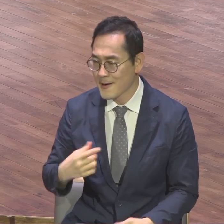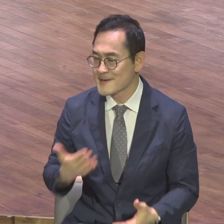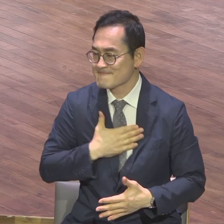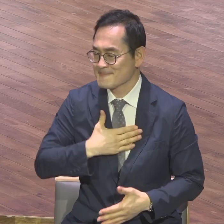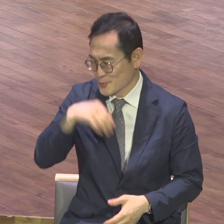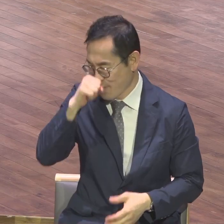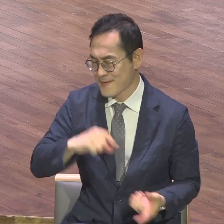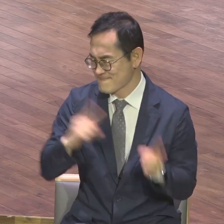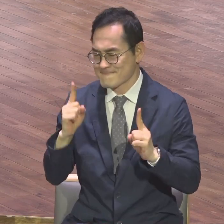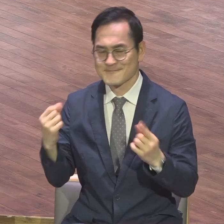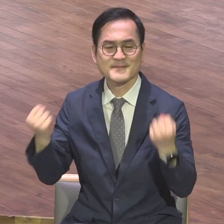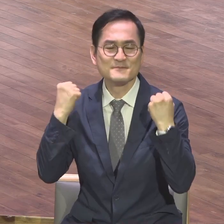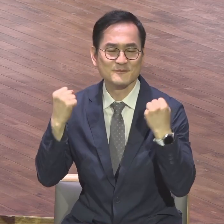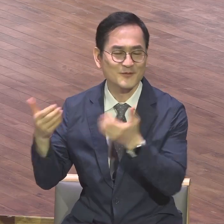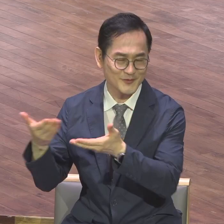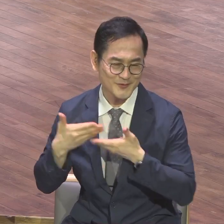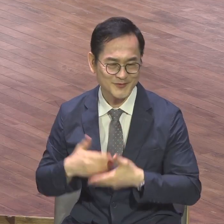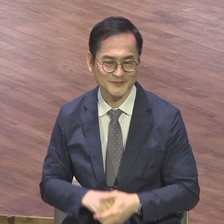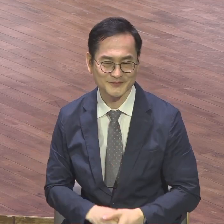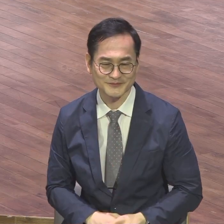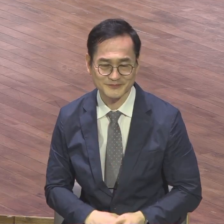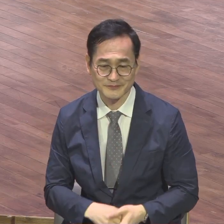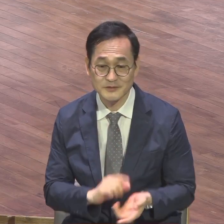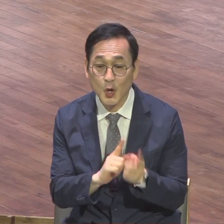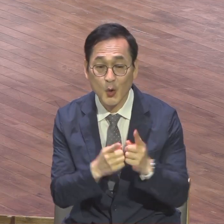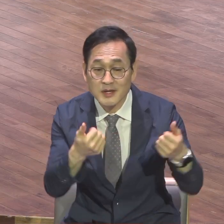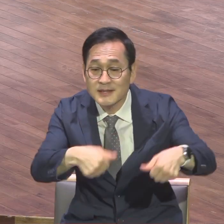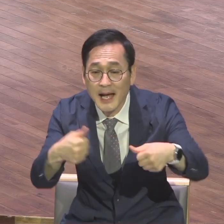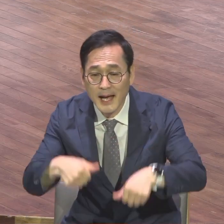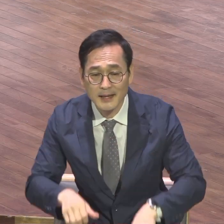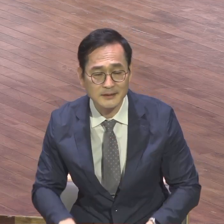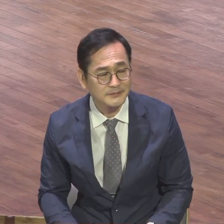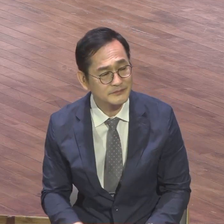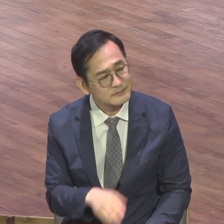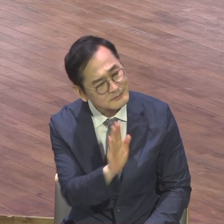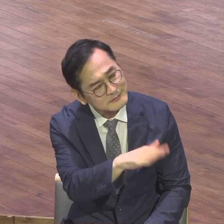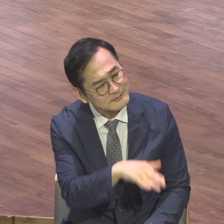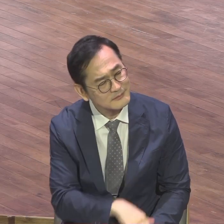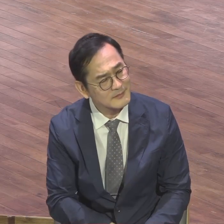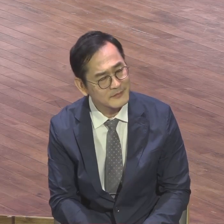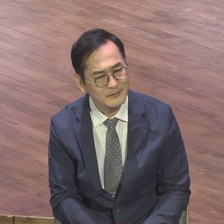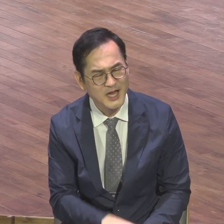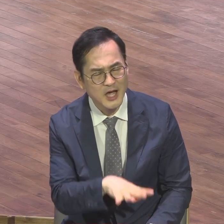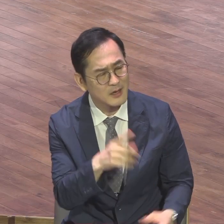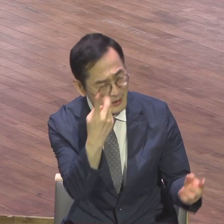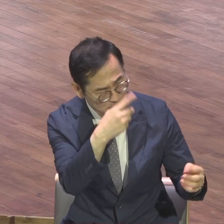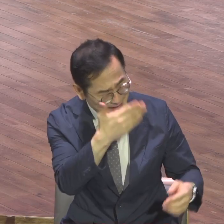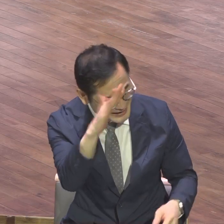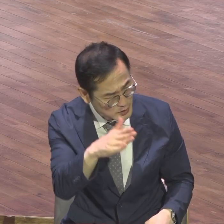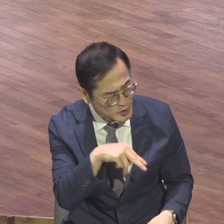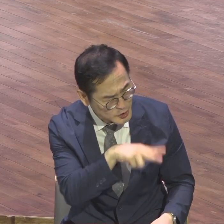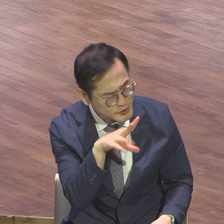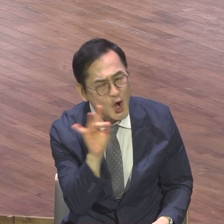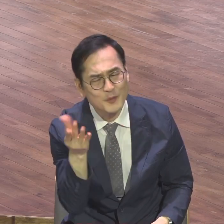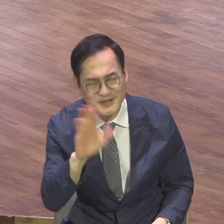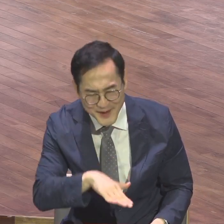기분을 좋게 만들어줍니다. 우리 옆에 분들 한번 서로 인사 한번 해볼까요? 처음 보는 분 좀 이상하지만